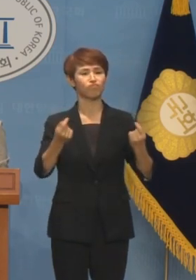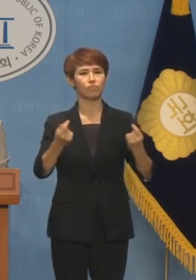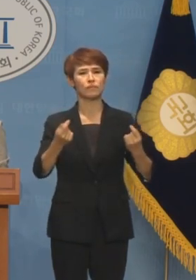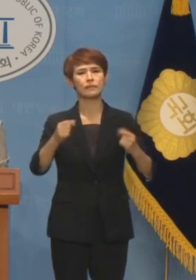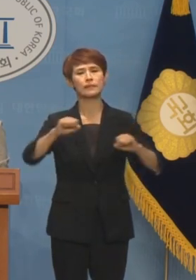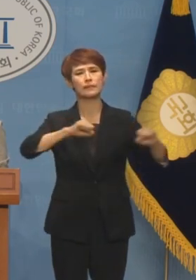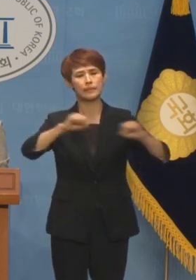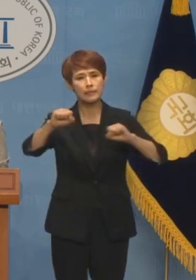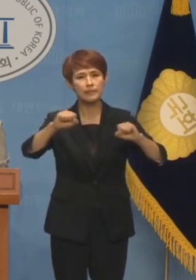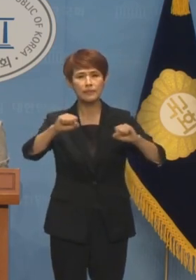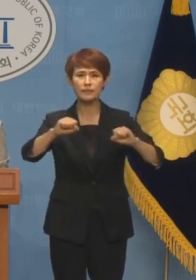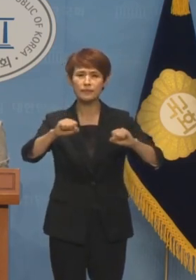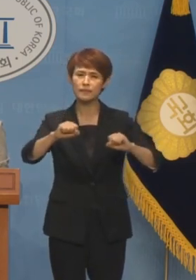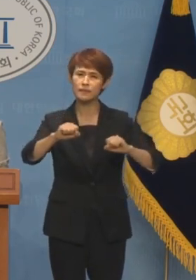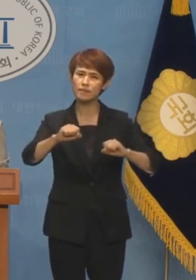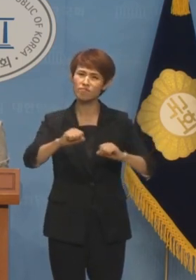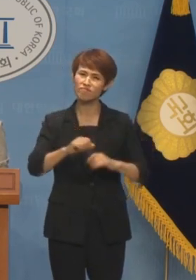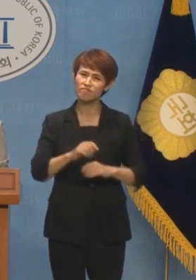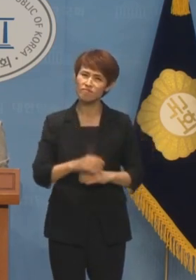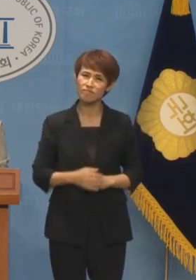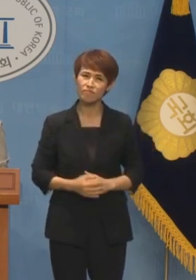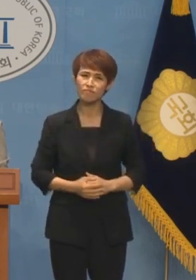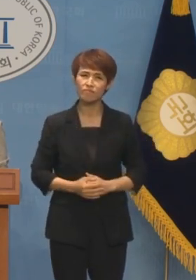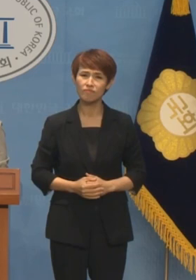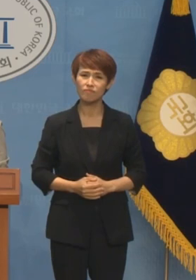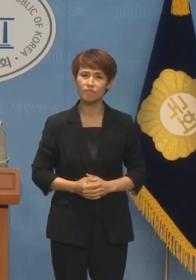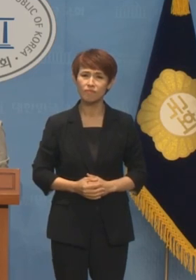성역이라고 과시라도 하는 것 같습니다.